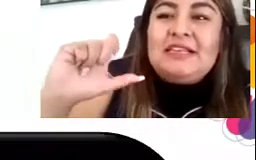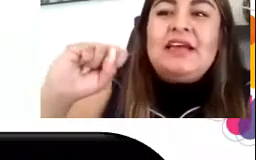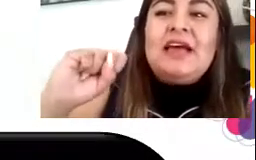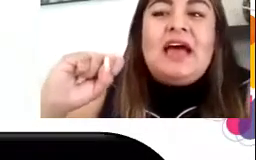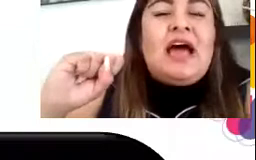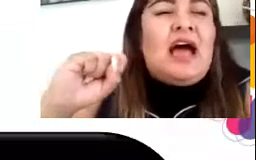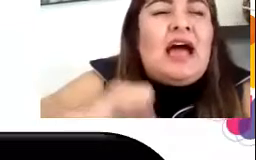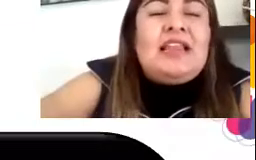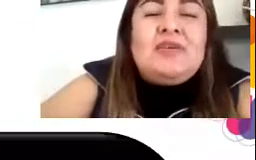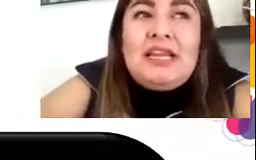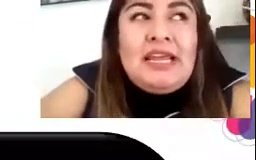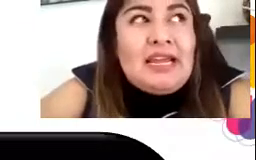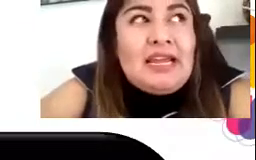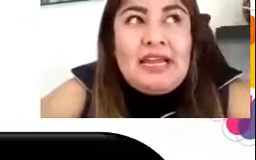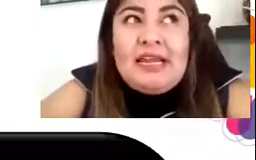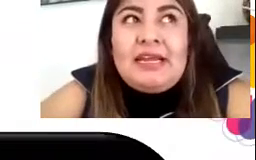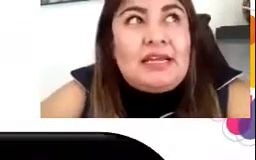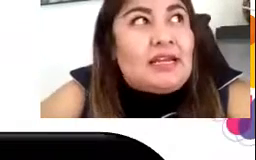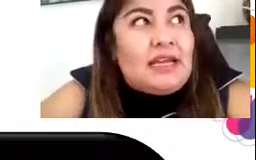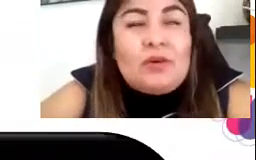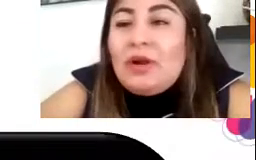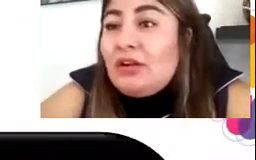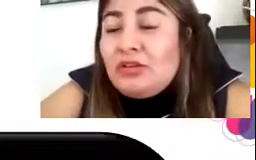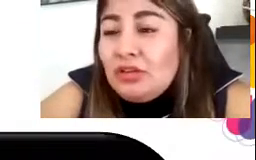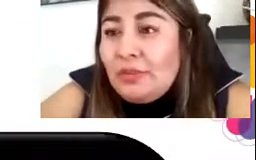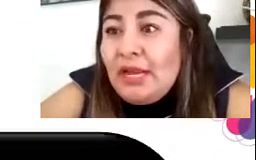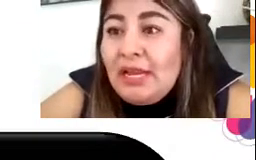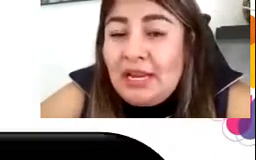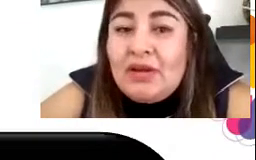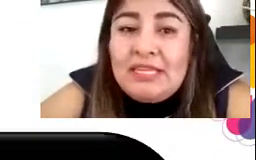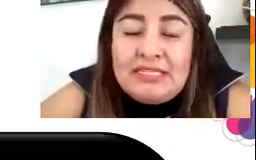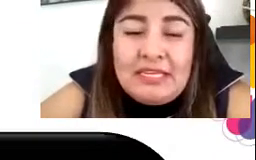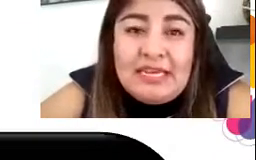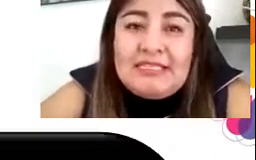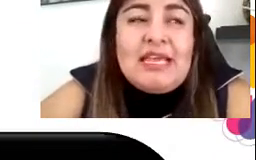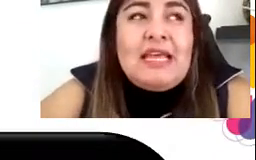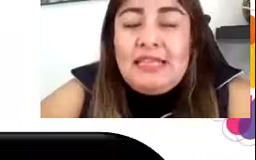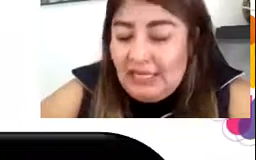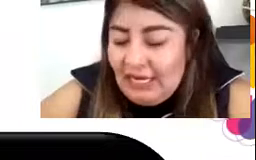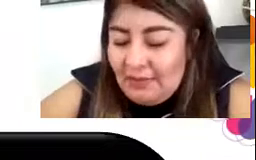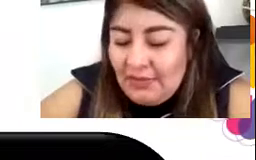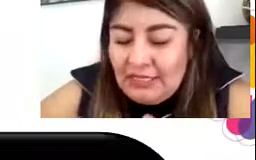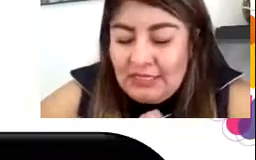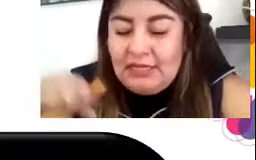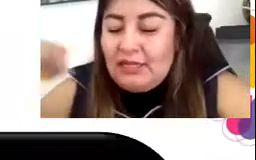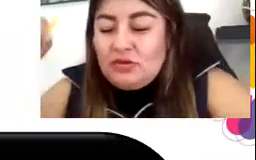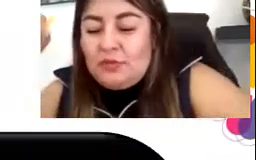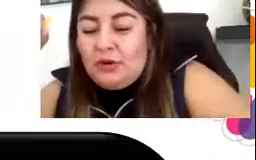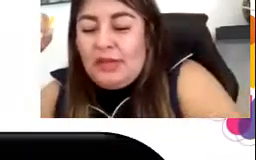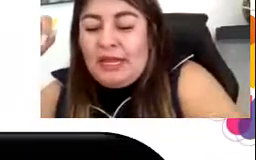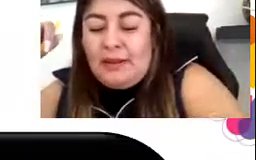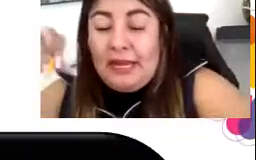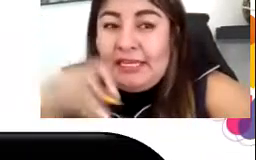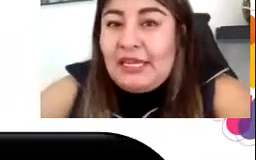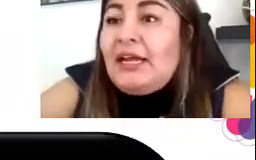estás? Al igual que cualquier otro idioma, la lengua de señas tiene su